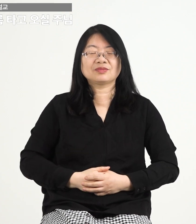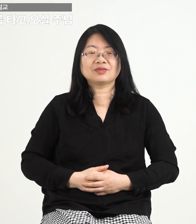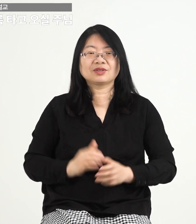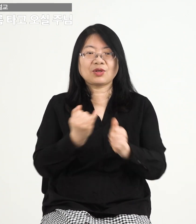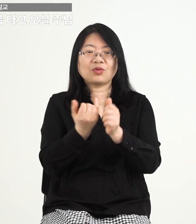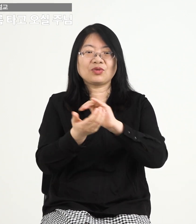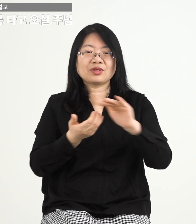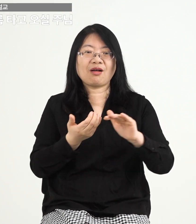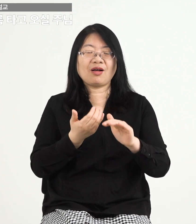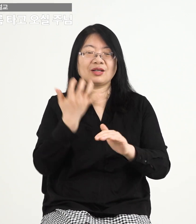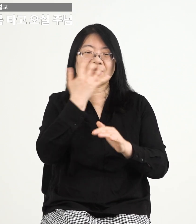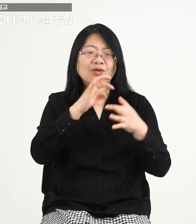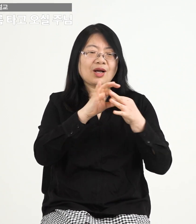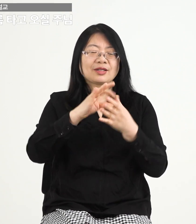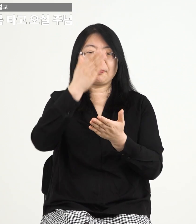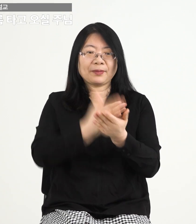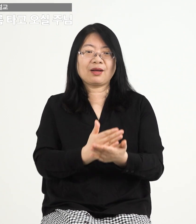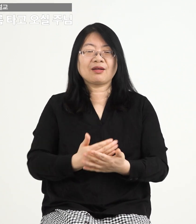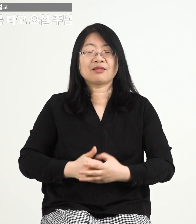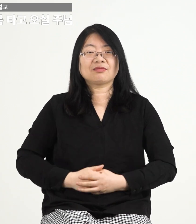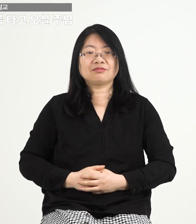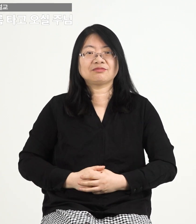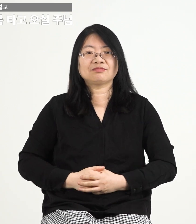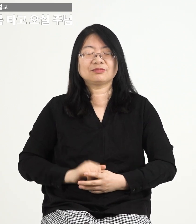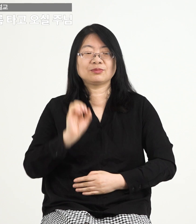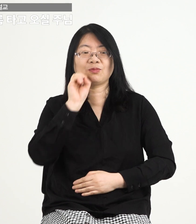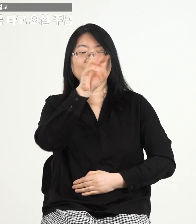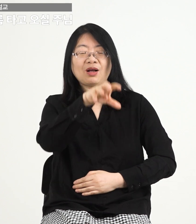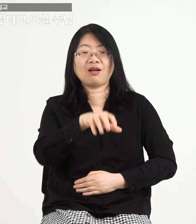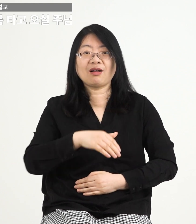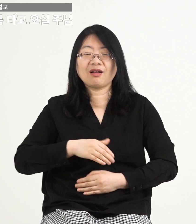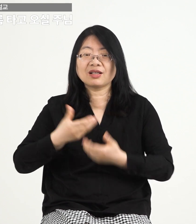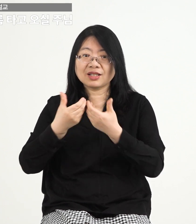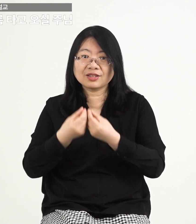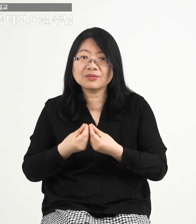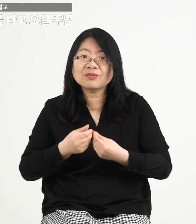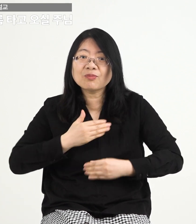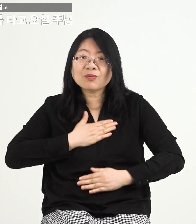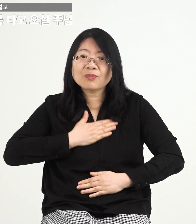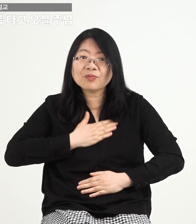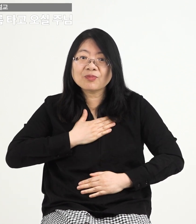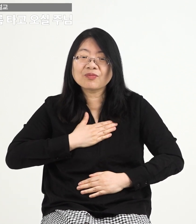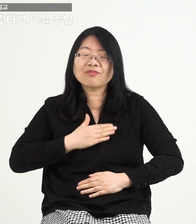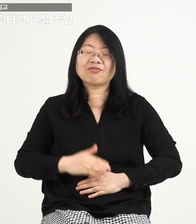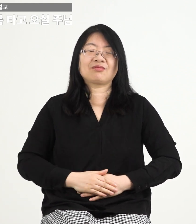혼전순결 중요합니다. 이렇게 얘기를 해야 돼요. 예를 들면 이렇게